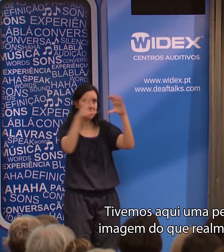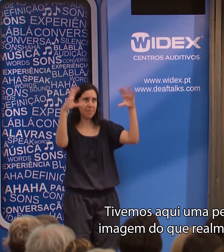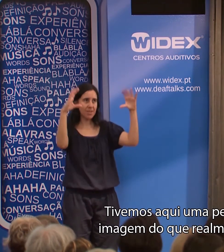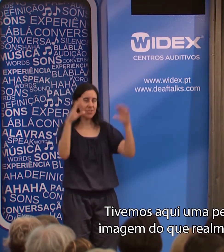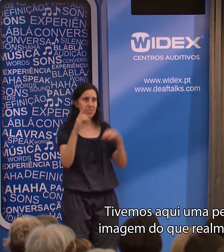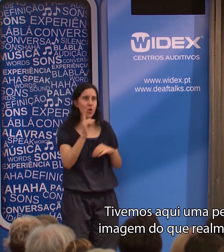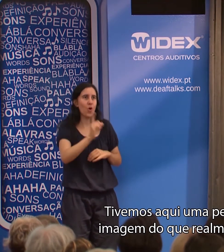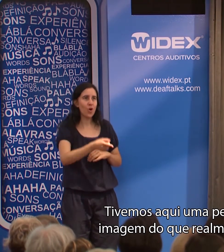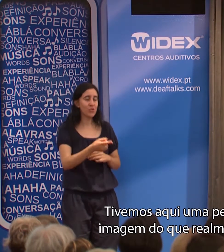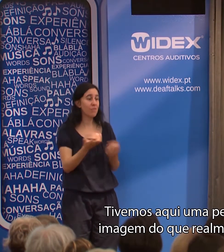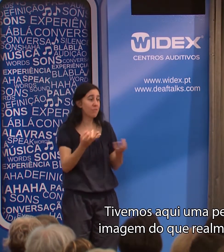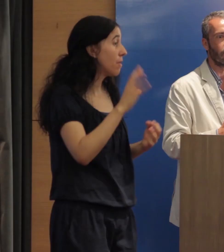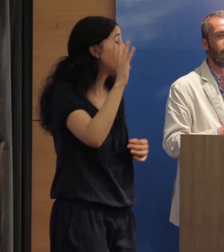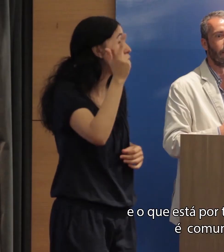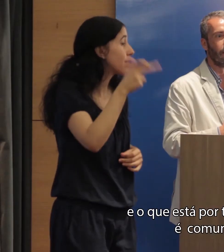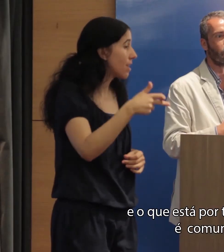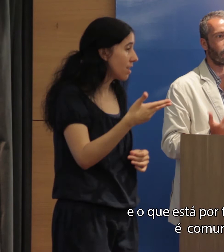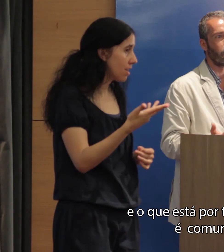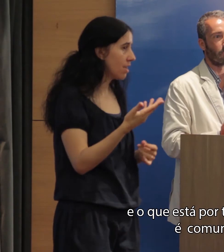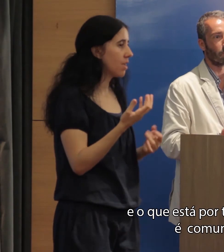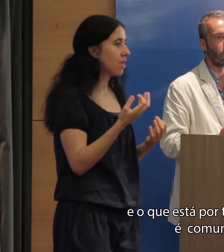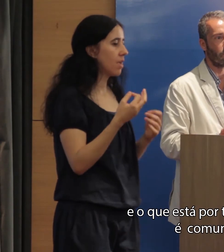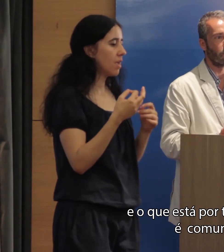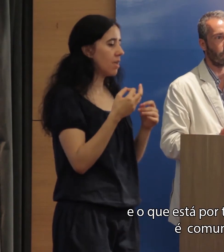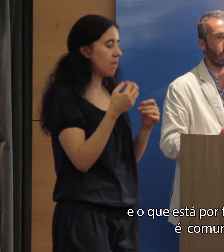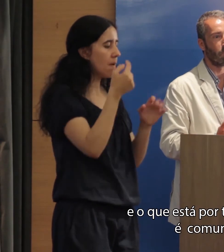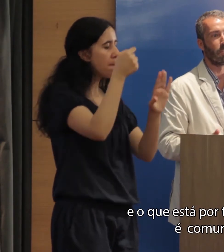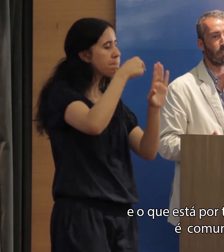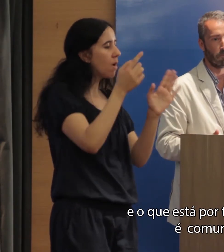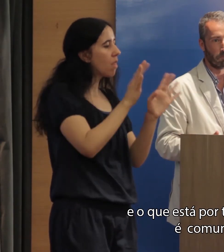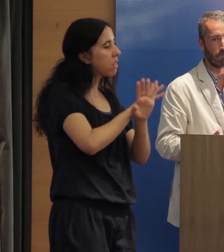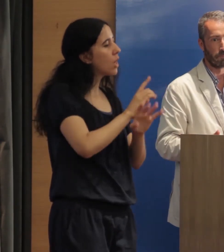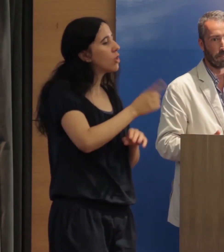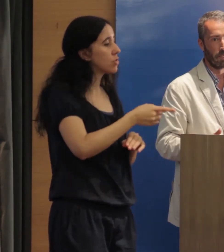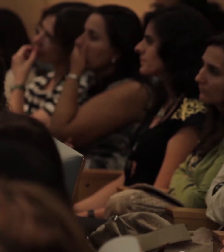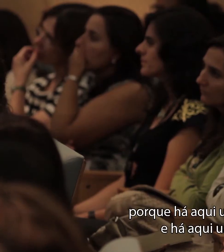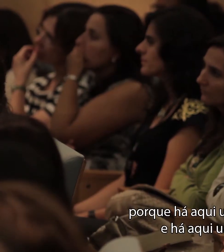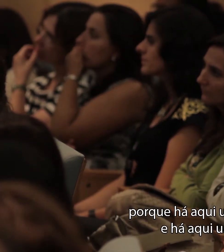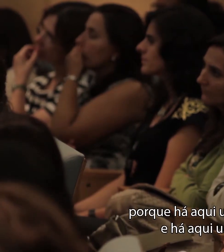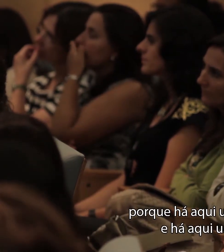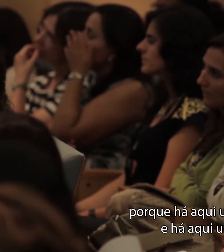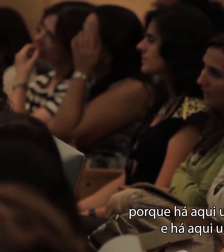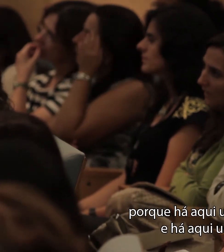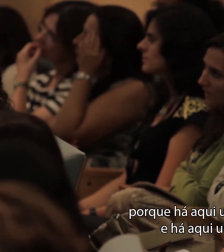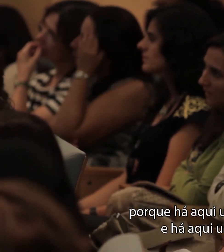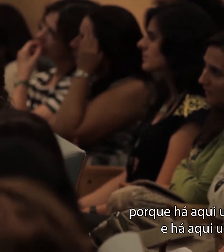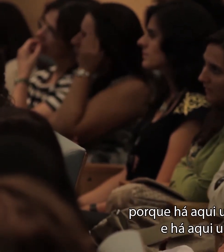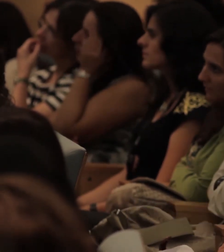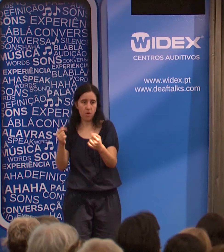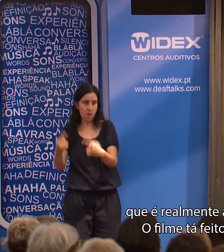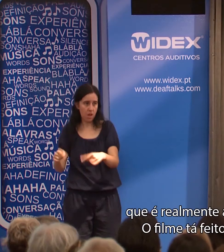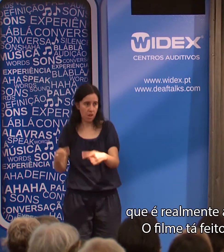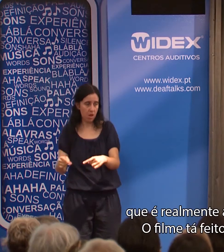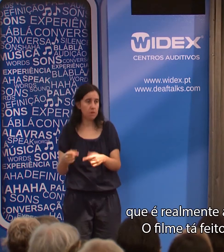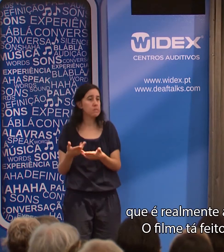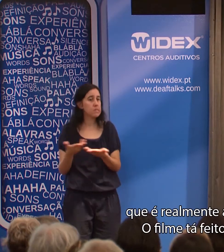que realmente pode acontecer e o que está por trás de tudo isto é comunicação. Porque há aqui uma identidade e há aqui uma língua,